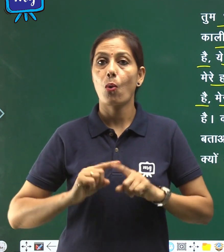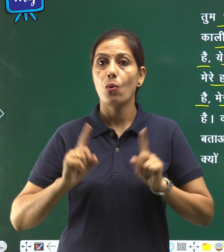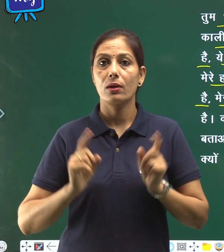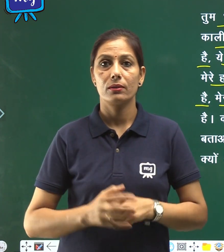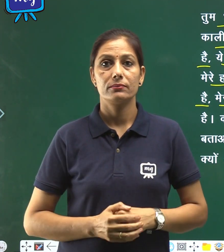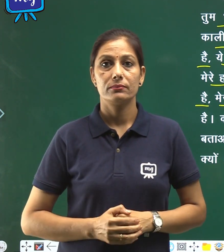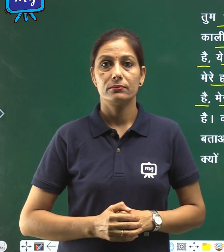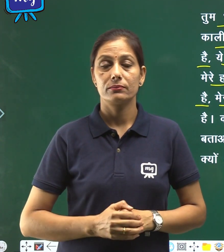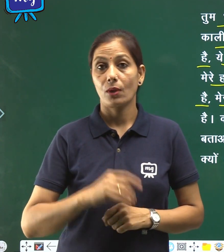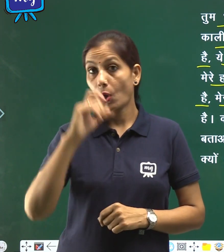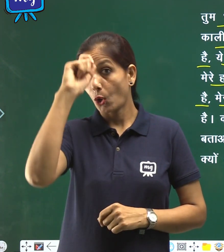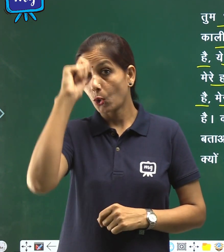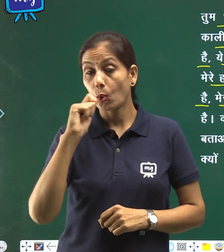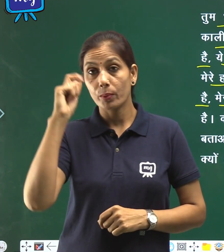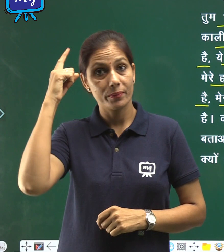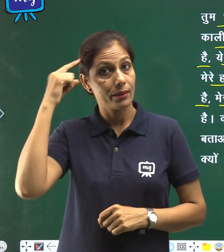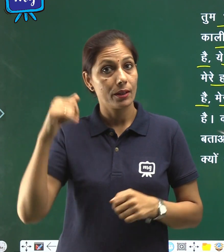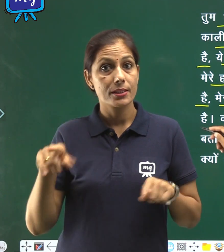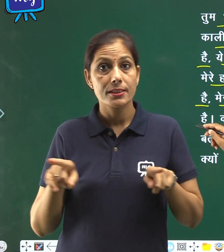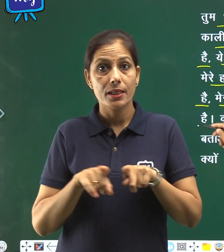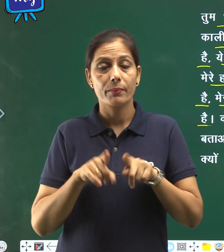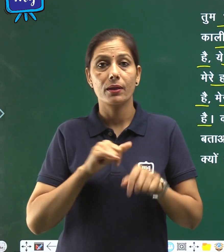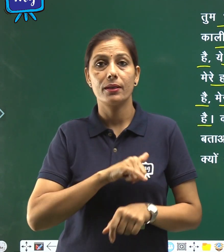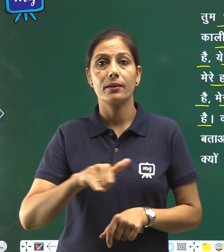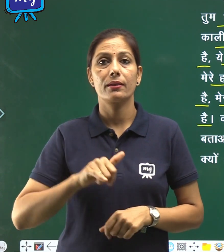और टोपी भी काली है।